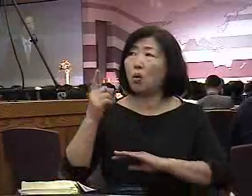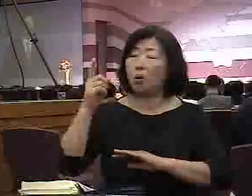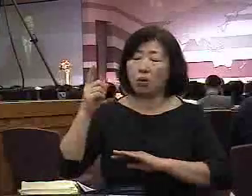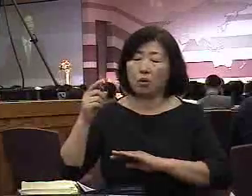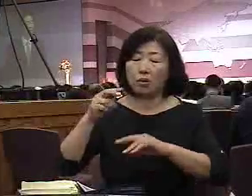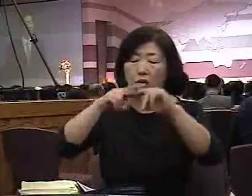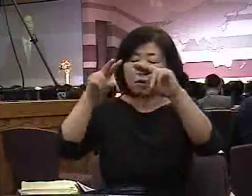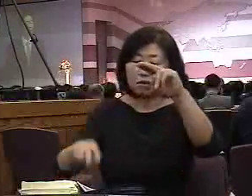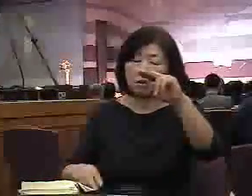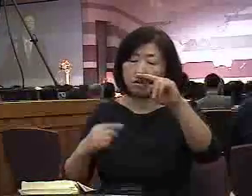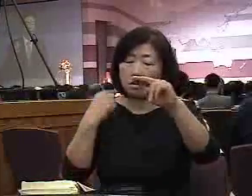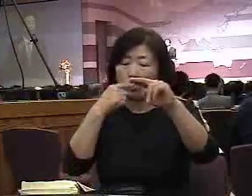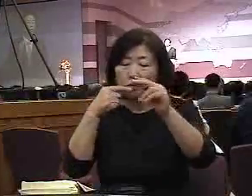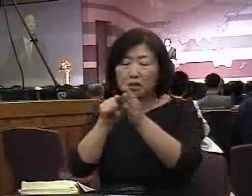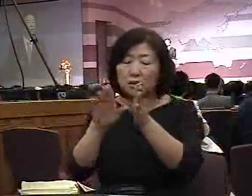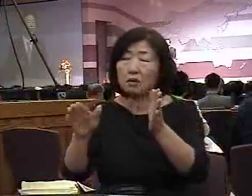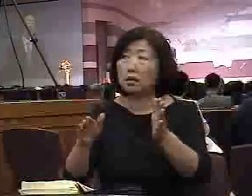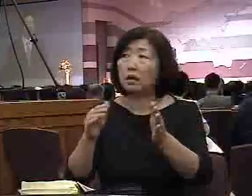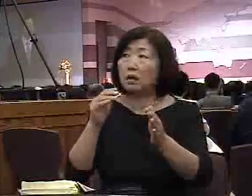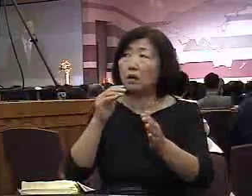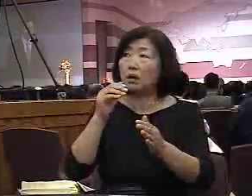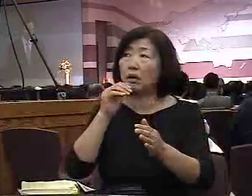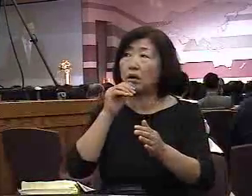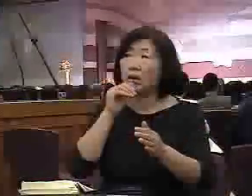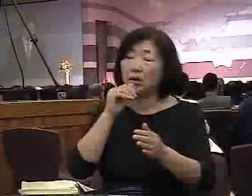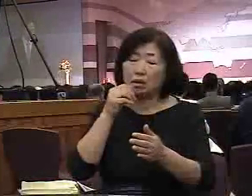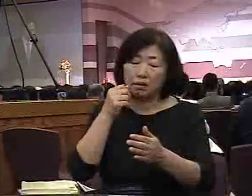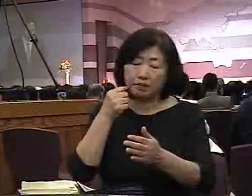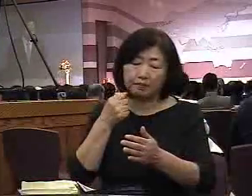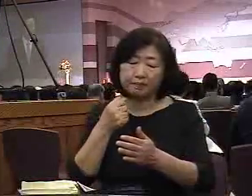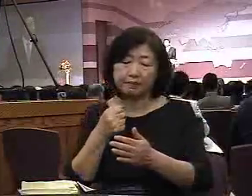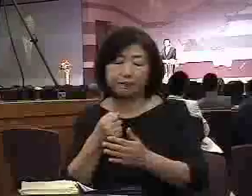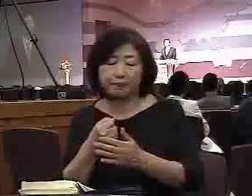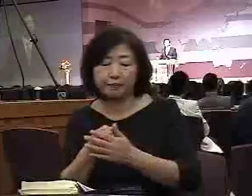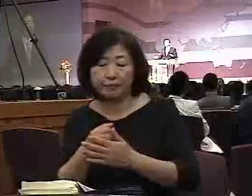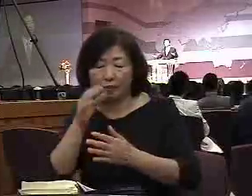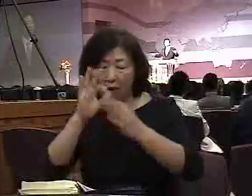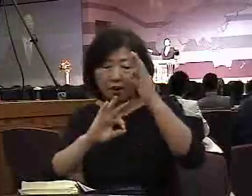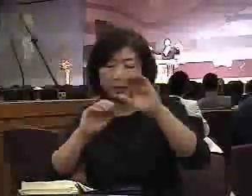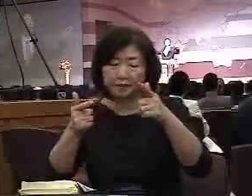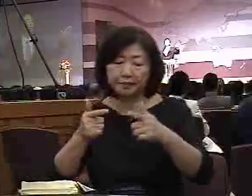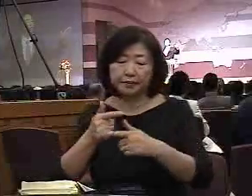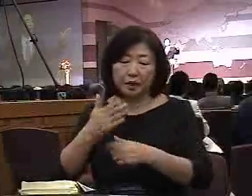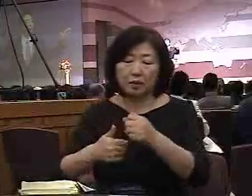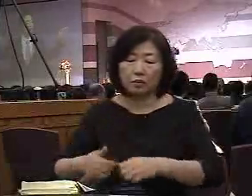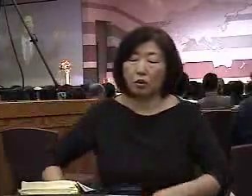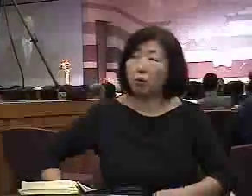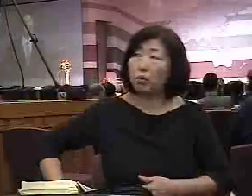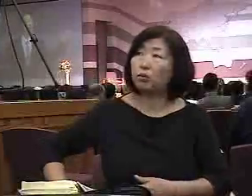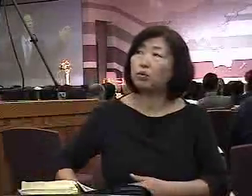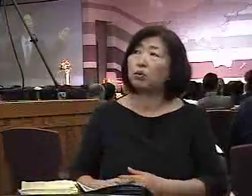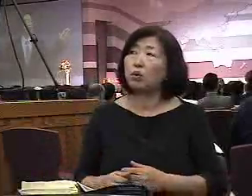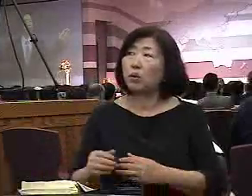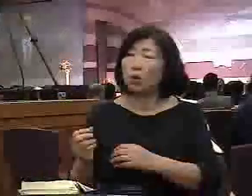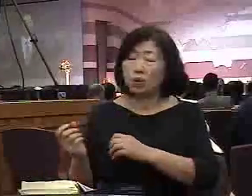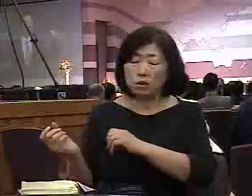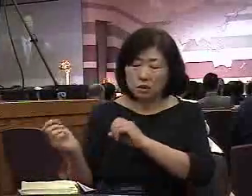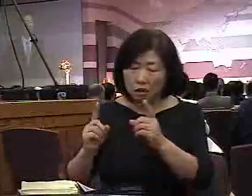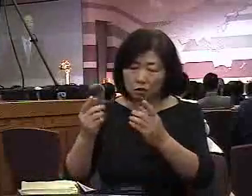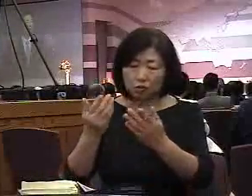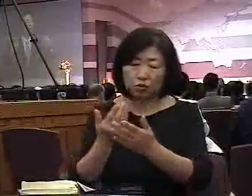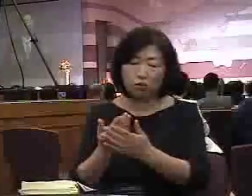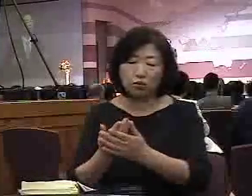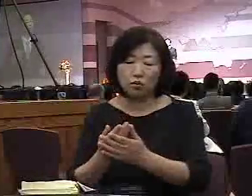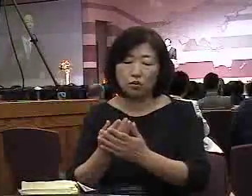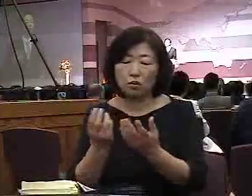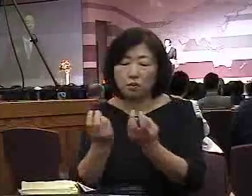줄로 믿습니다. 그러나 절단코 우리는 그것에 실패하지 않을 것입니다. 하나님께서 우리를 업어주실 것이고 살려주실 것이고